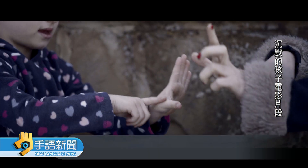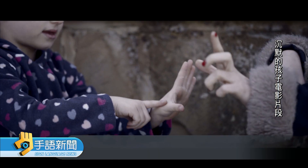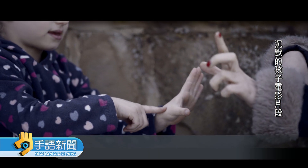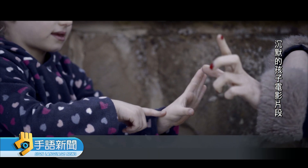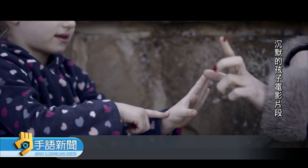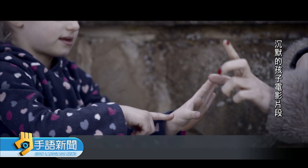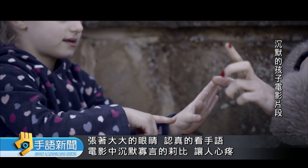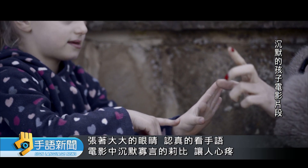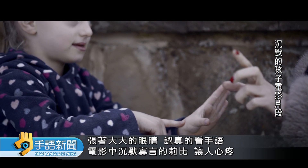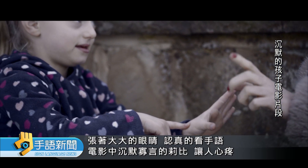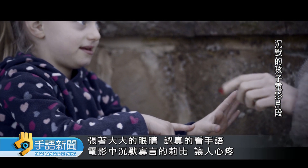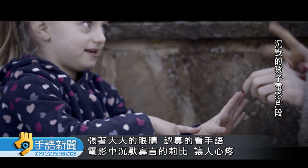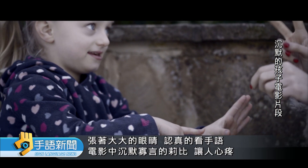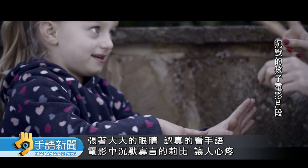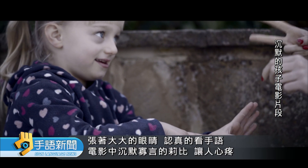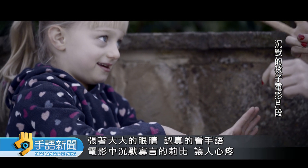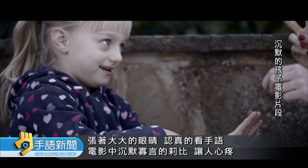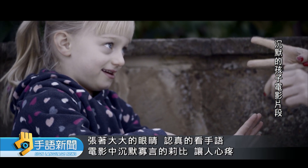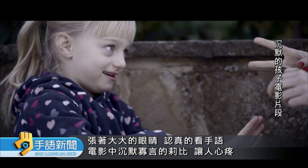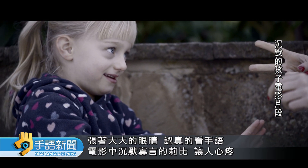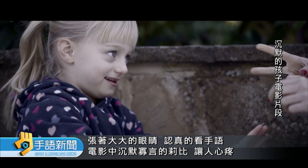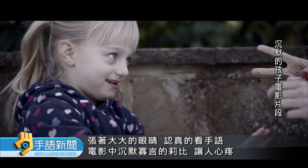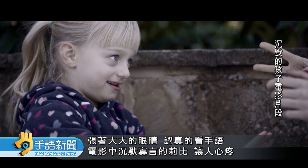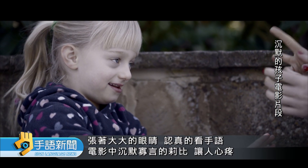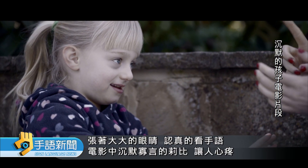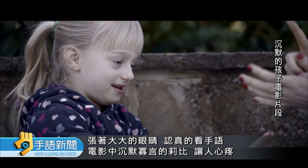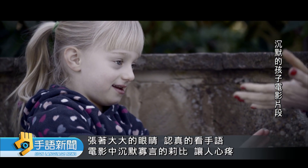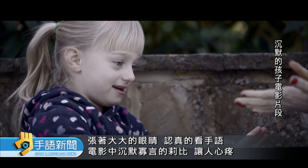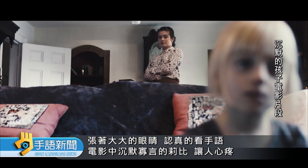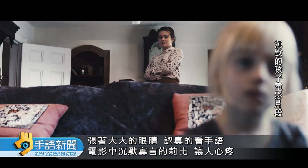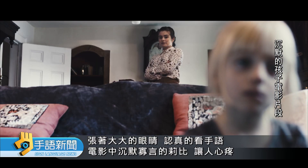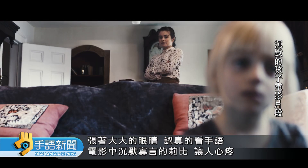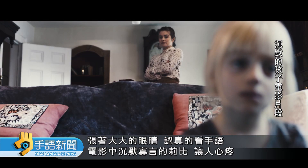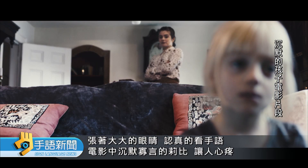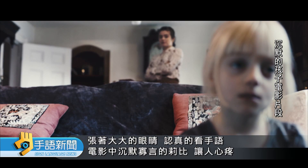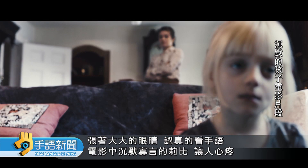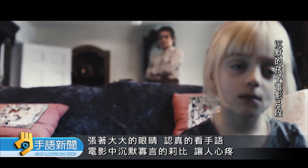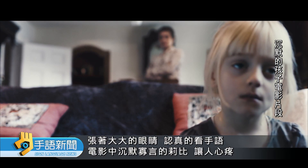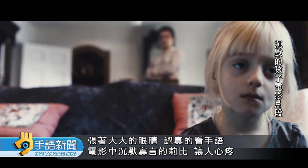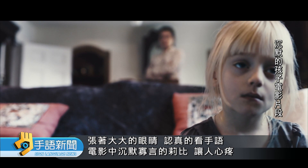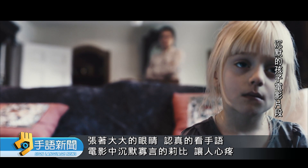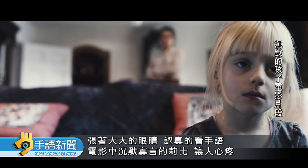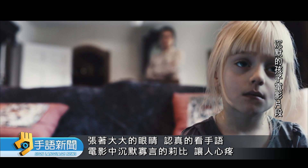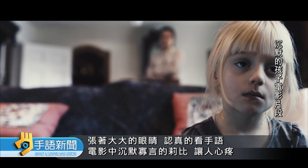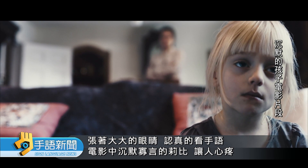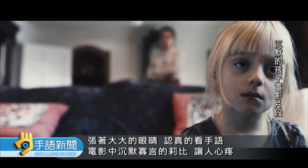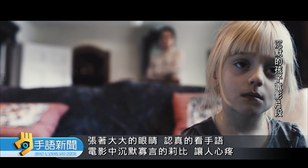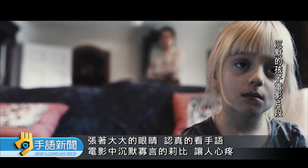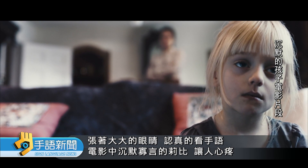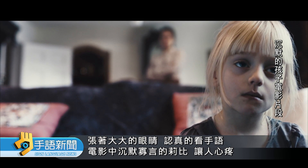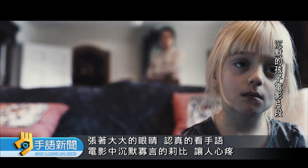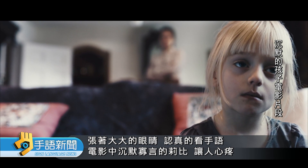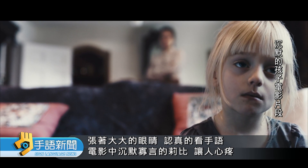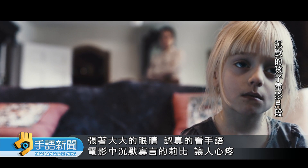张着大大的眼睛，认真的看手语。电影中沉默寡言的莉比让人心